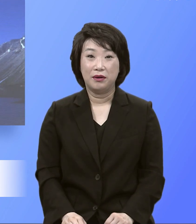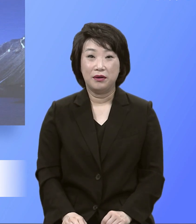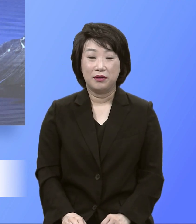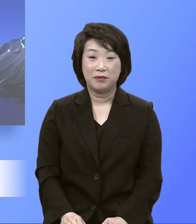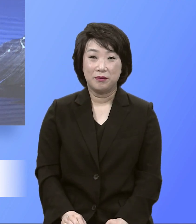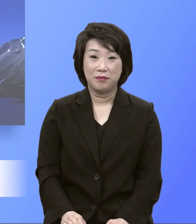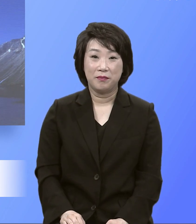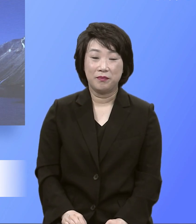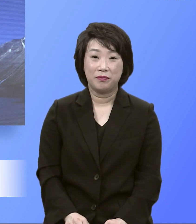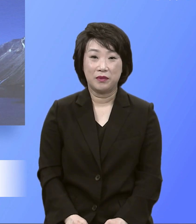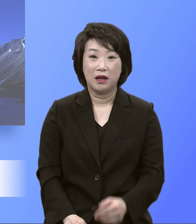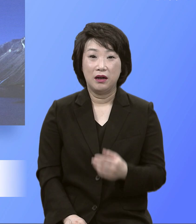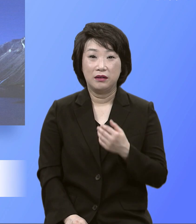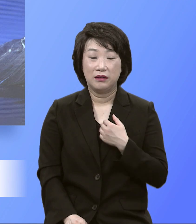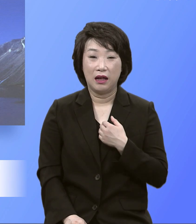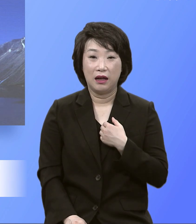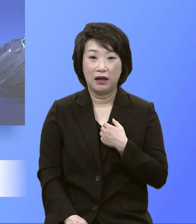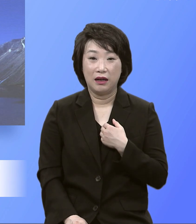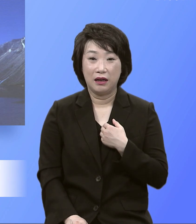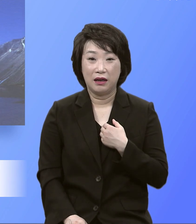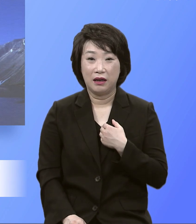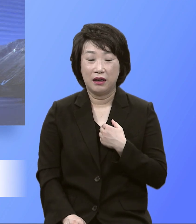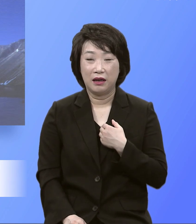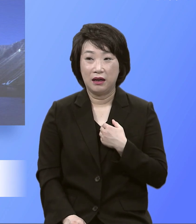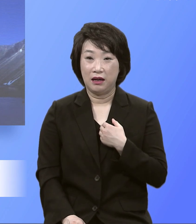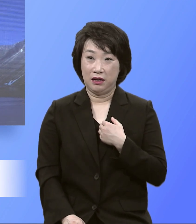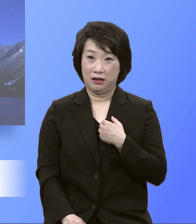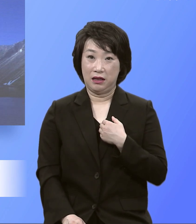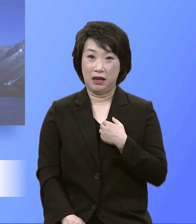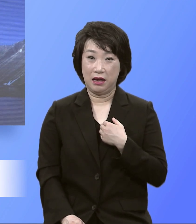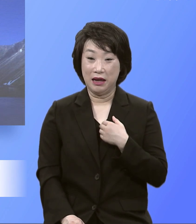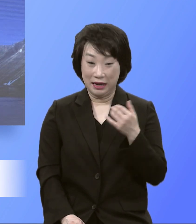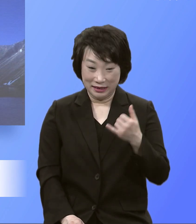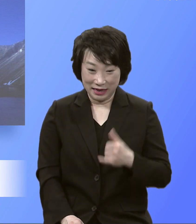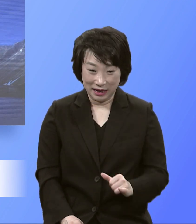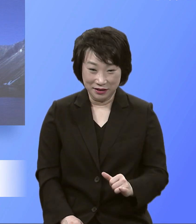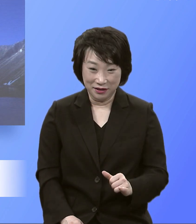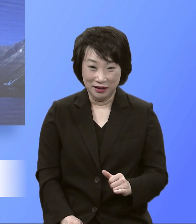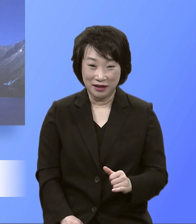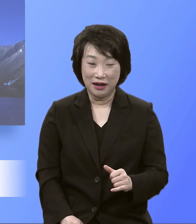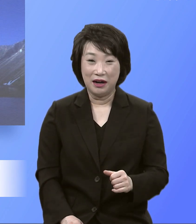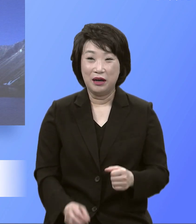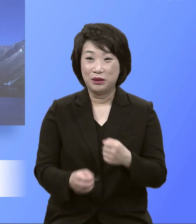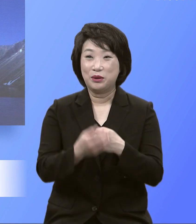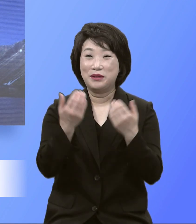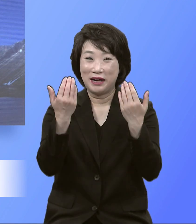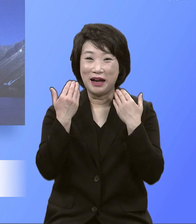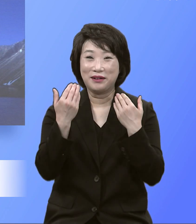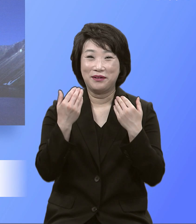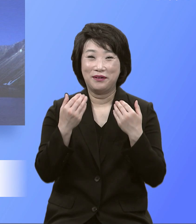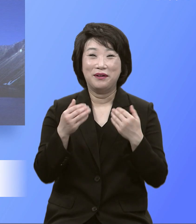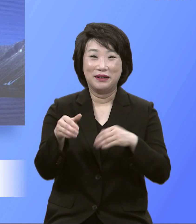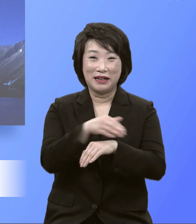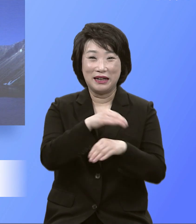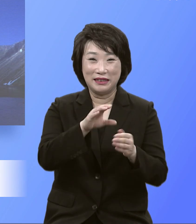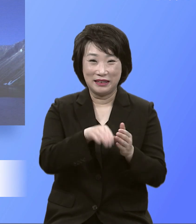예, 우리 이제 아이가 이제 초등학교 다닐 때,